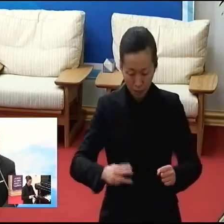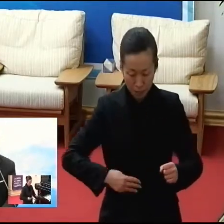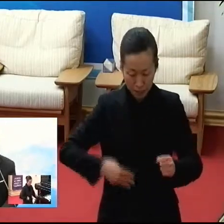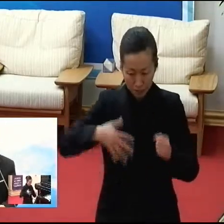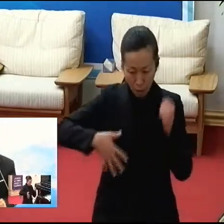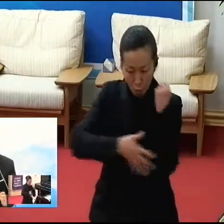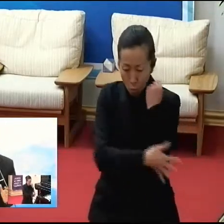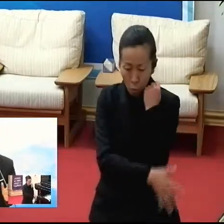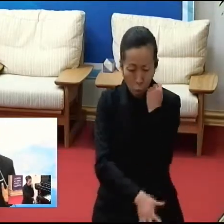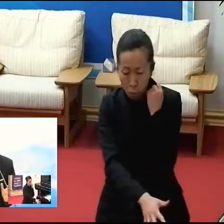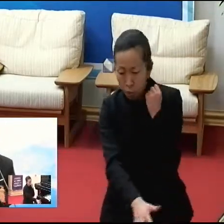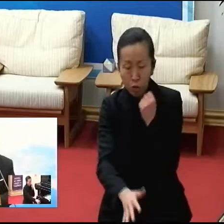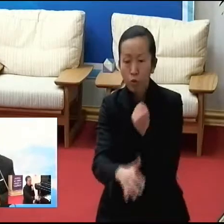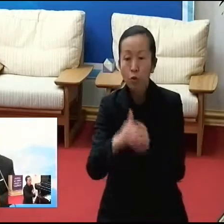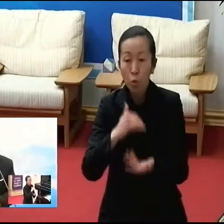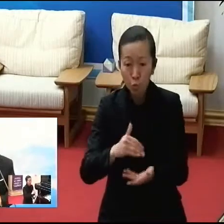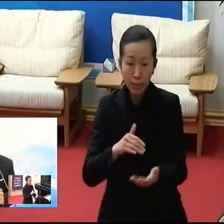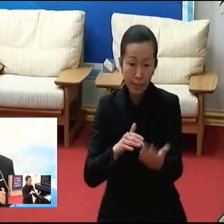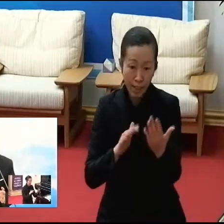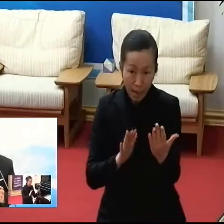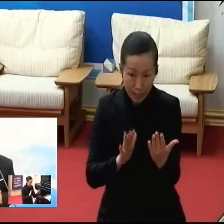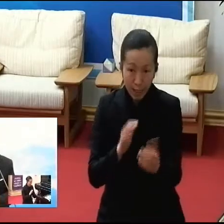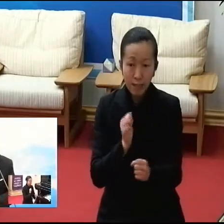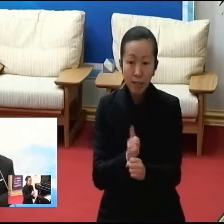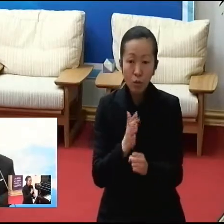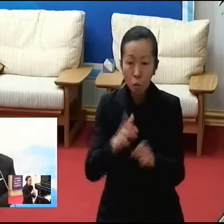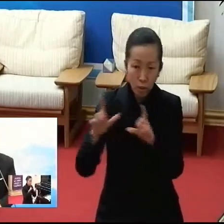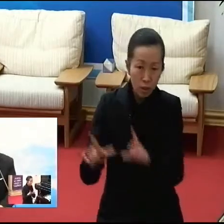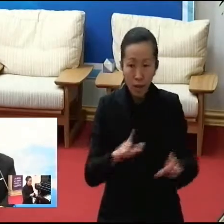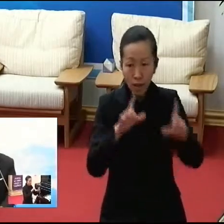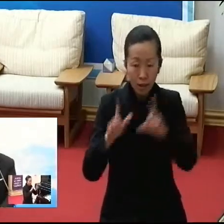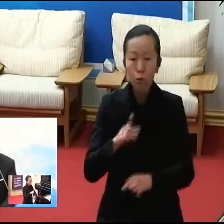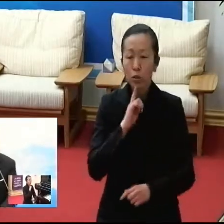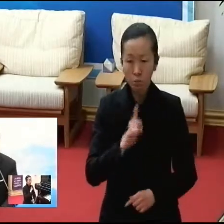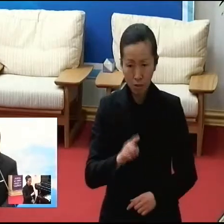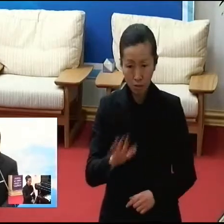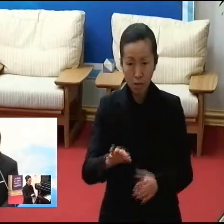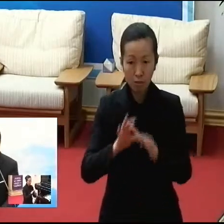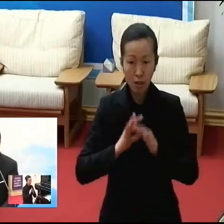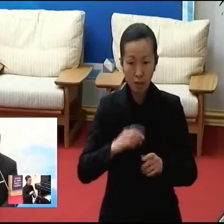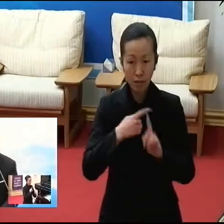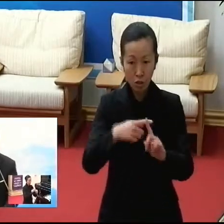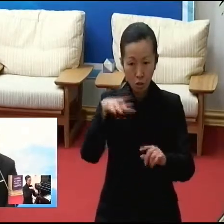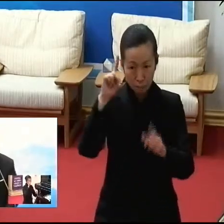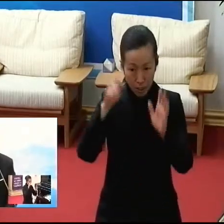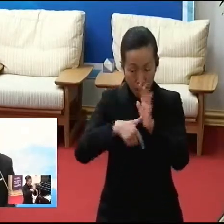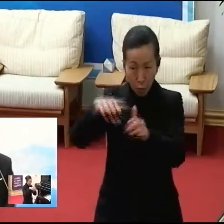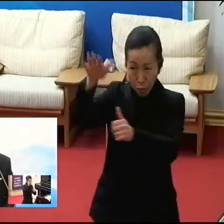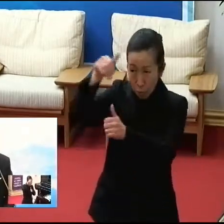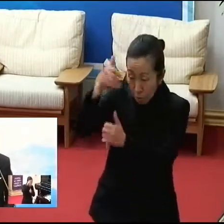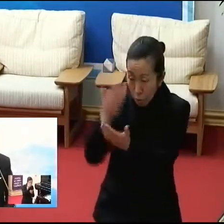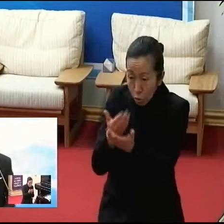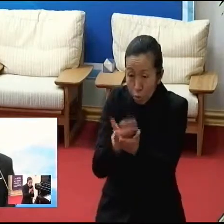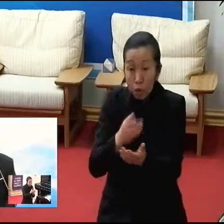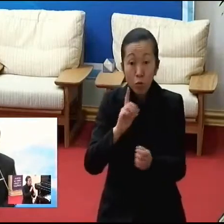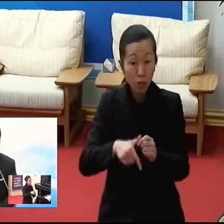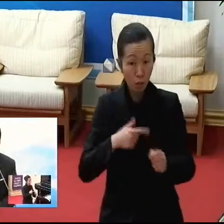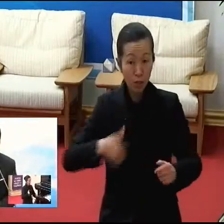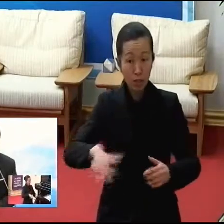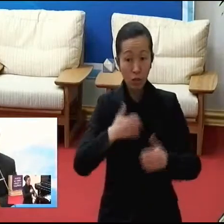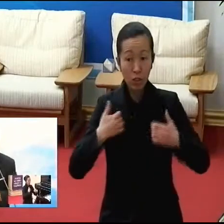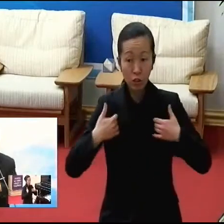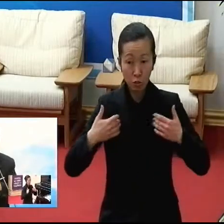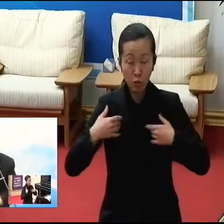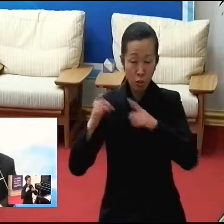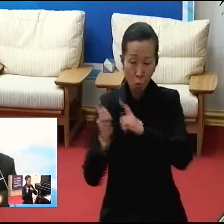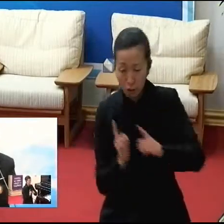生活です。 그래서 그리스도 이름을 부르면 우리의 필요에 따라 하나님은 채우십니다. ですからキリストの皆を呼び求めると、私たちの必要に